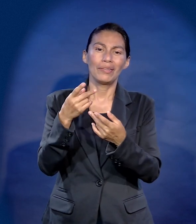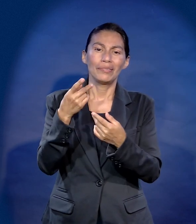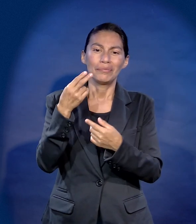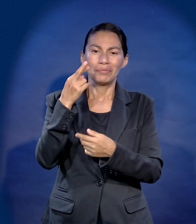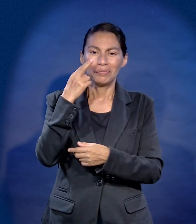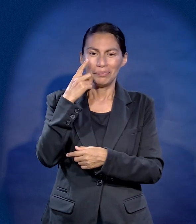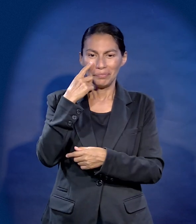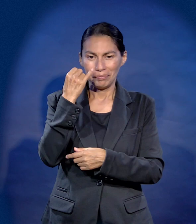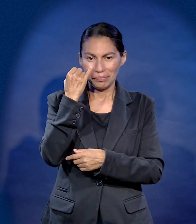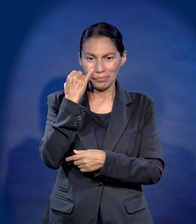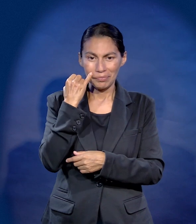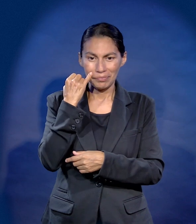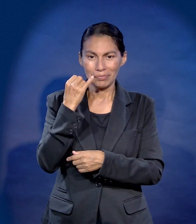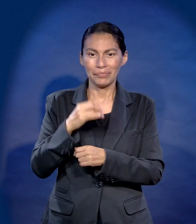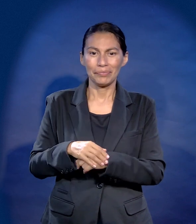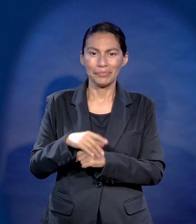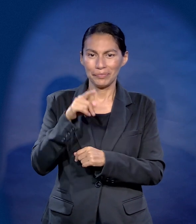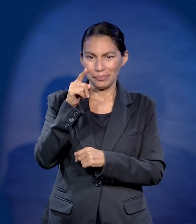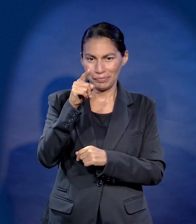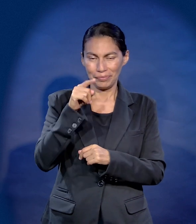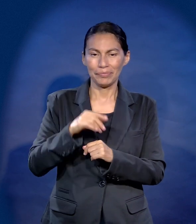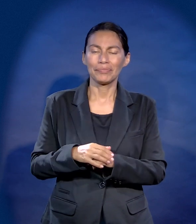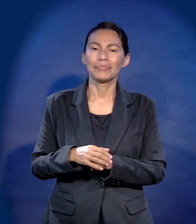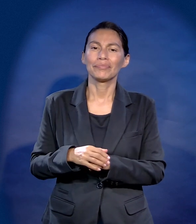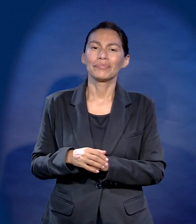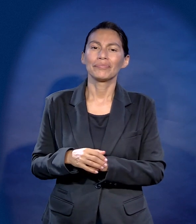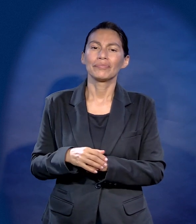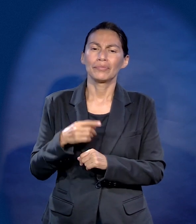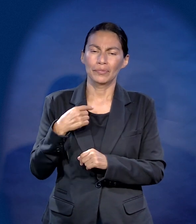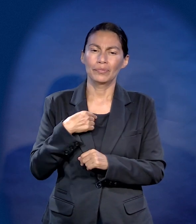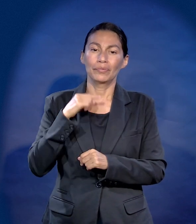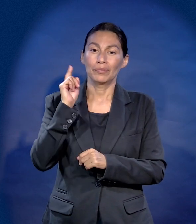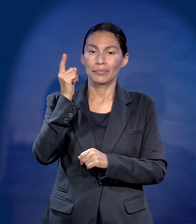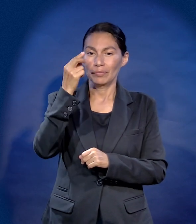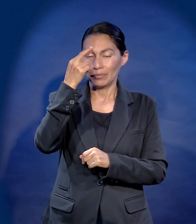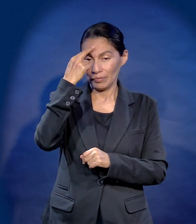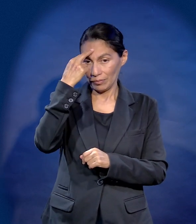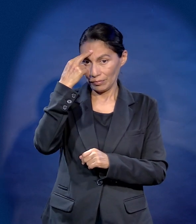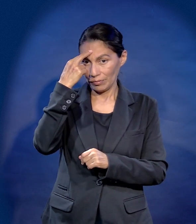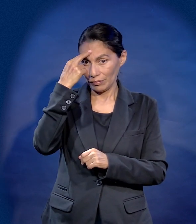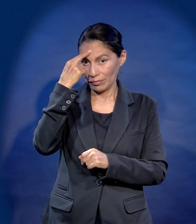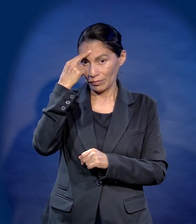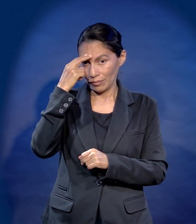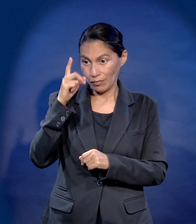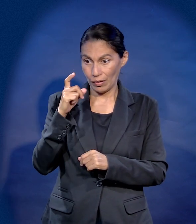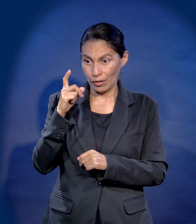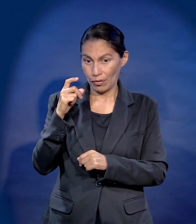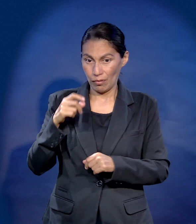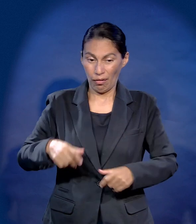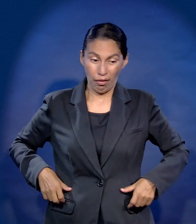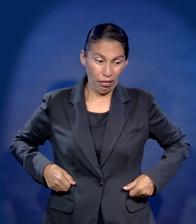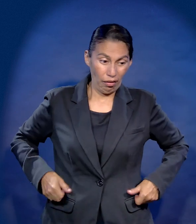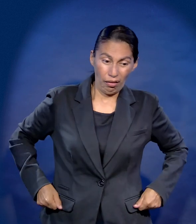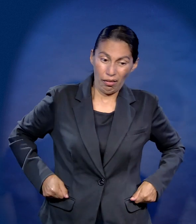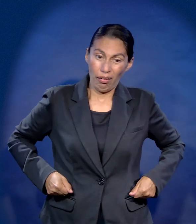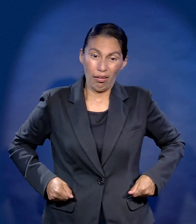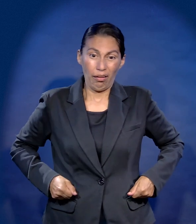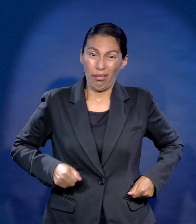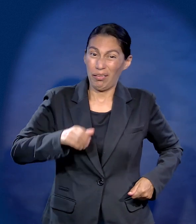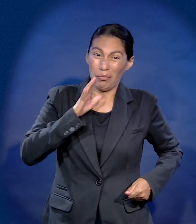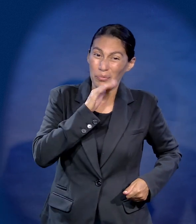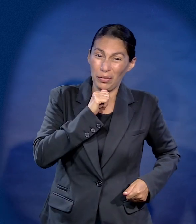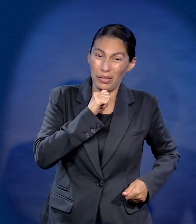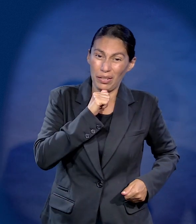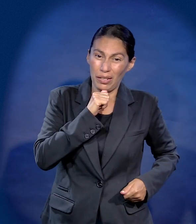allá arriba. Lo que yo me acuerdo es que cuando entré con el agua y la bata, yo no podía